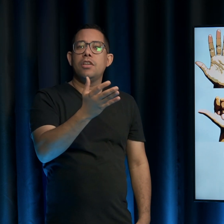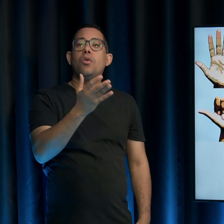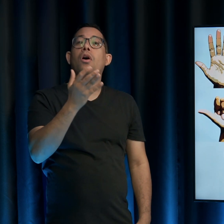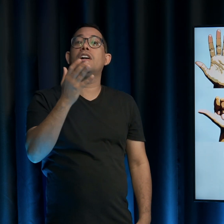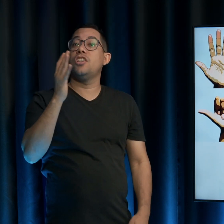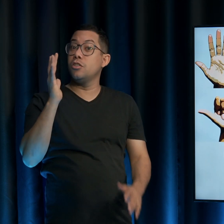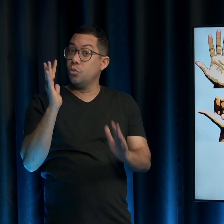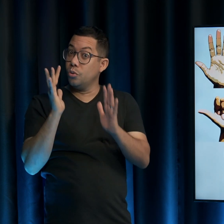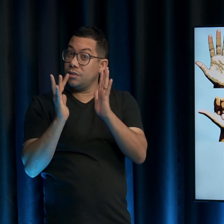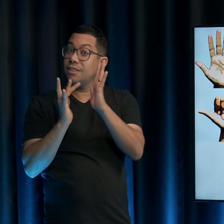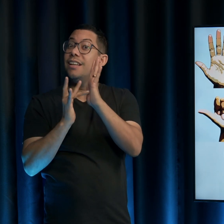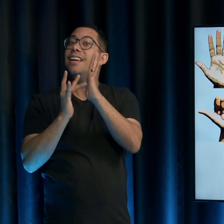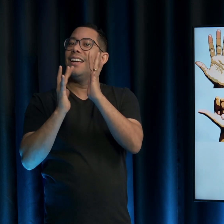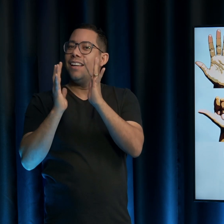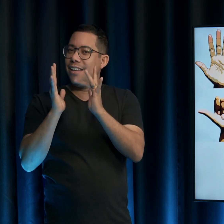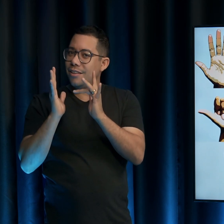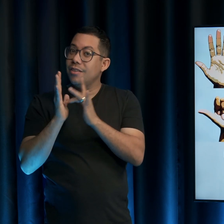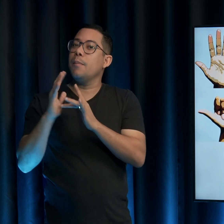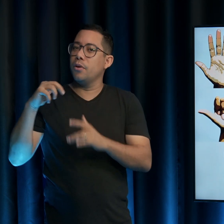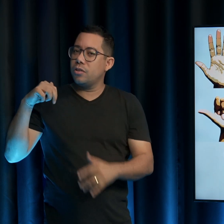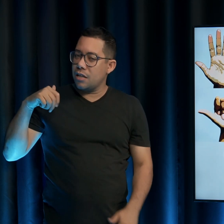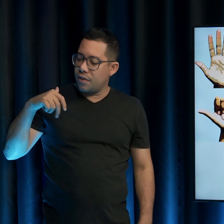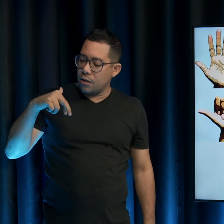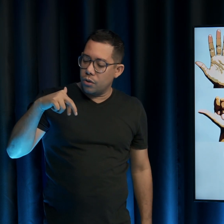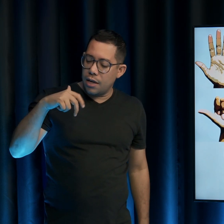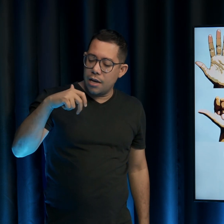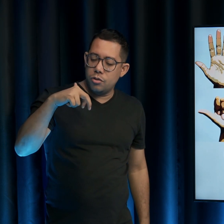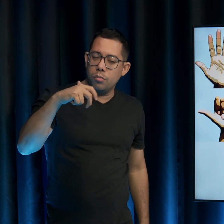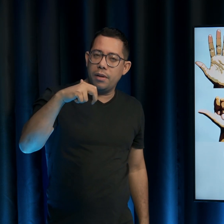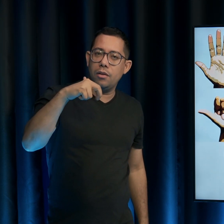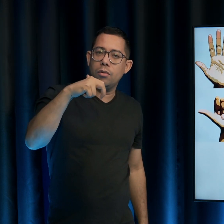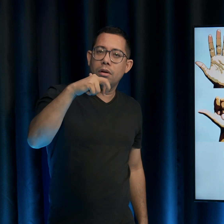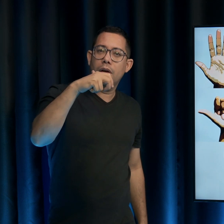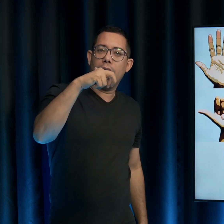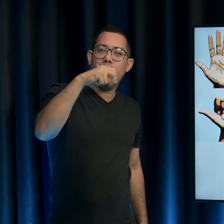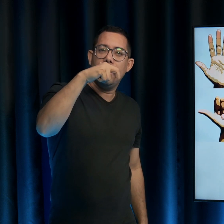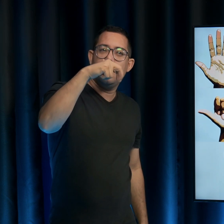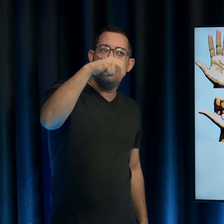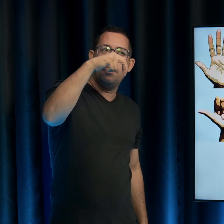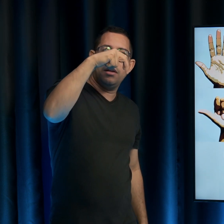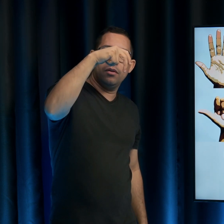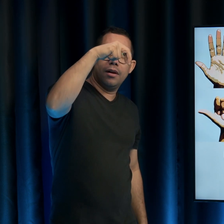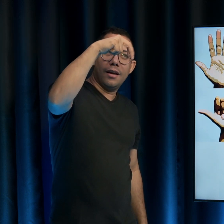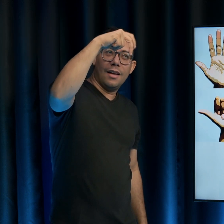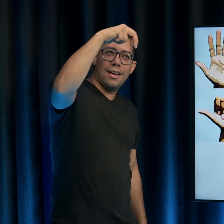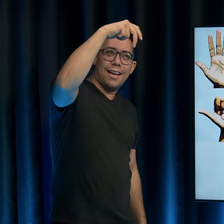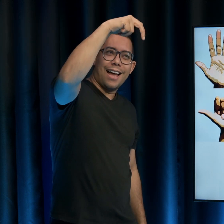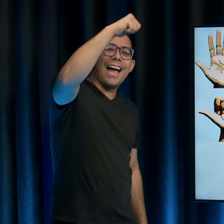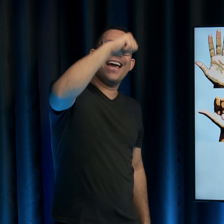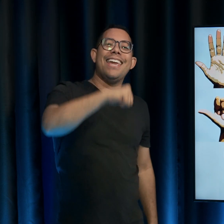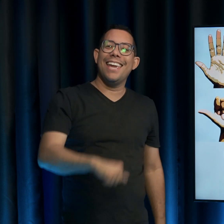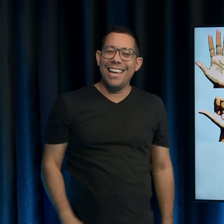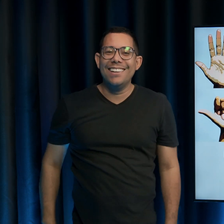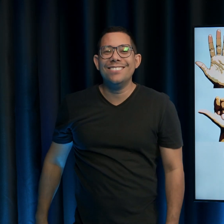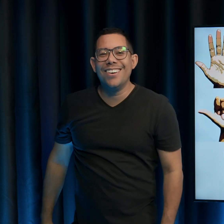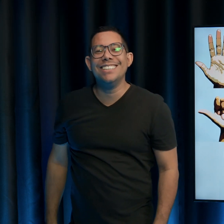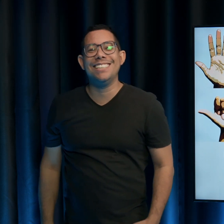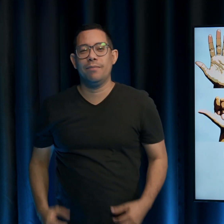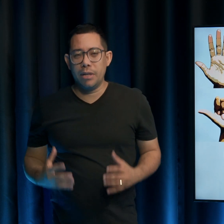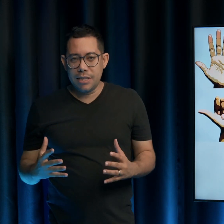coloca Jesus, isso, e depois o classificador, ele subindo, ó, ele subindo, aê, no monte. Percebe,